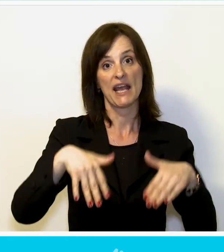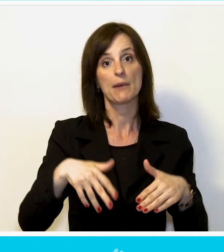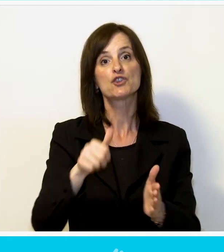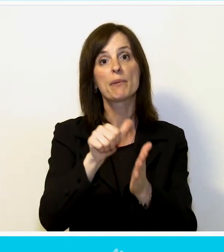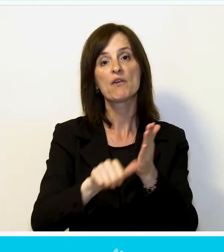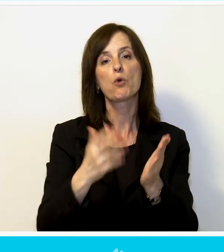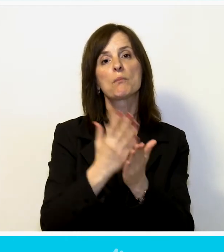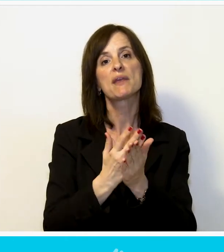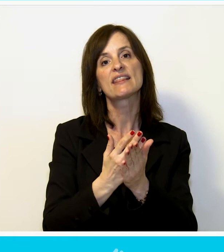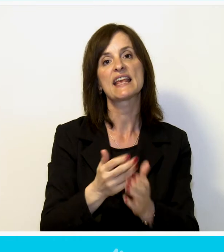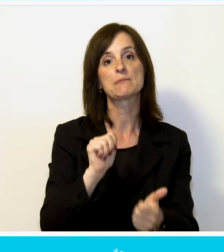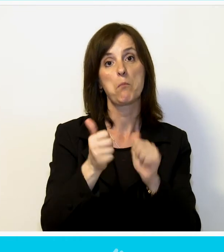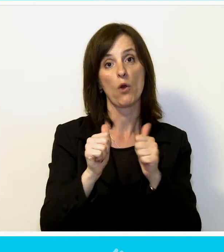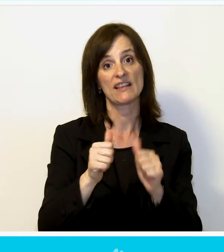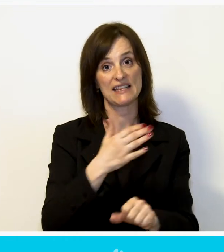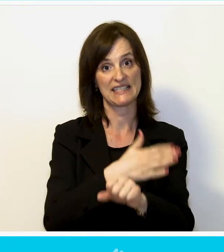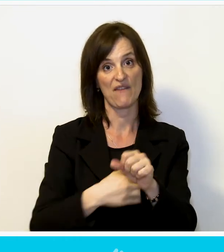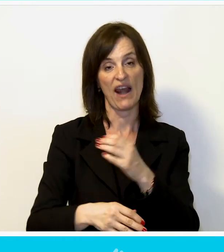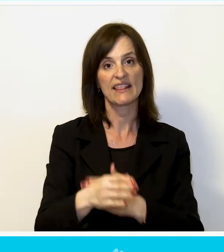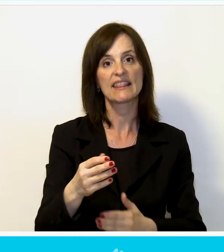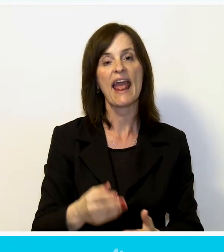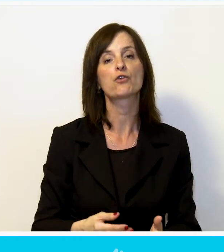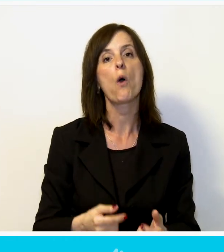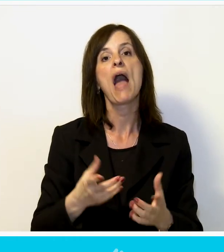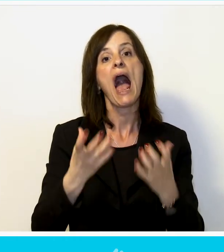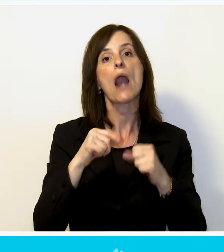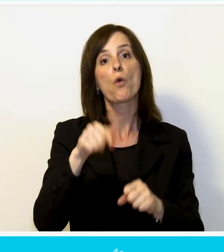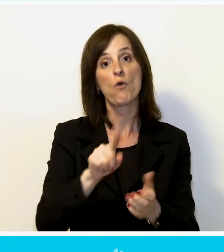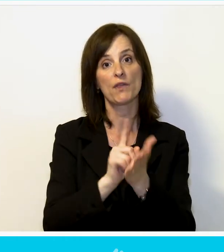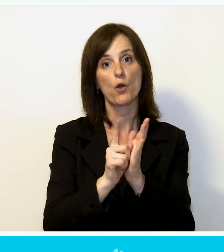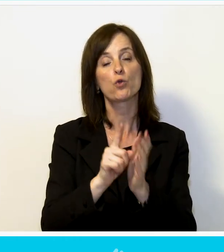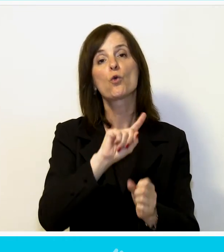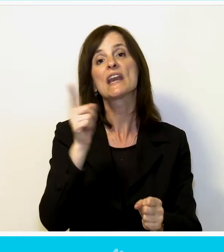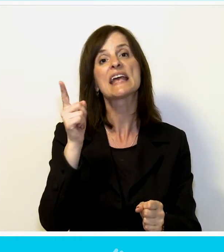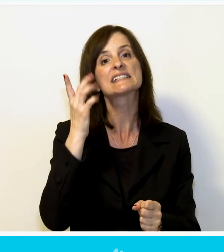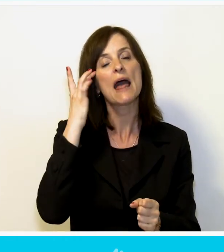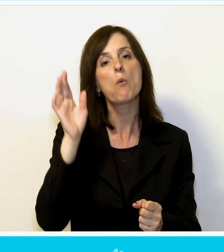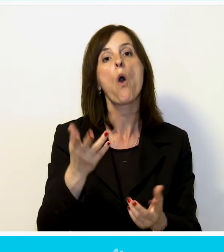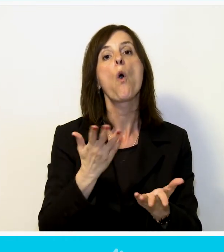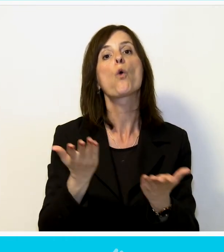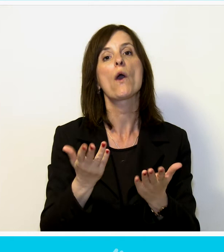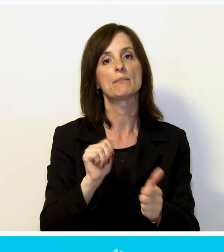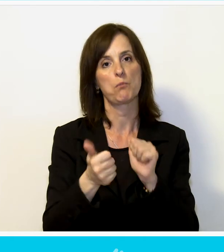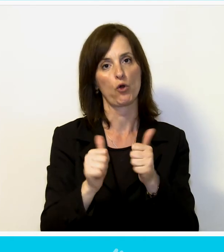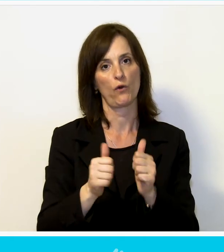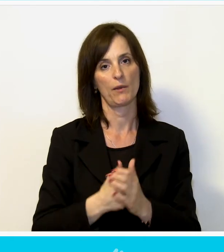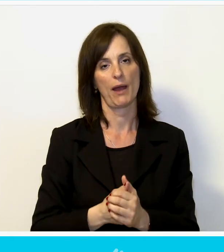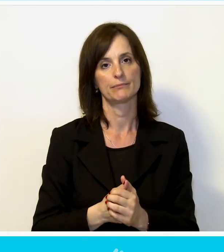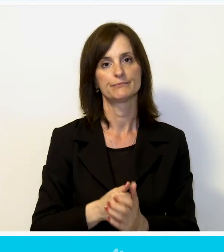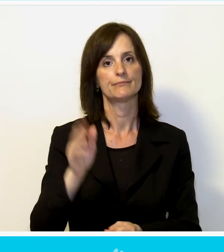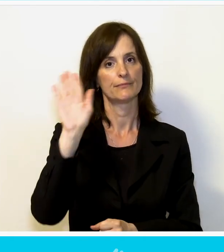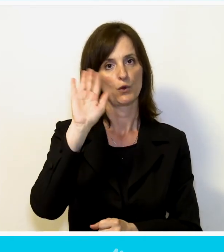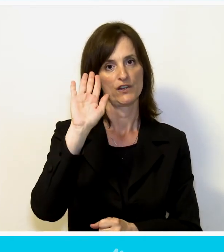po prvi put pojaviti sportisti sa invaliditetom, ali u ovom trenutku nije poznato u kojim disciplinama.